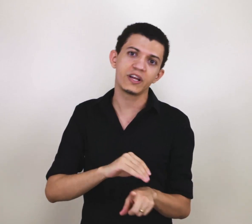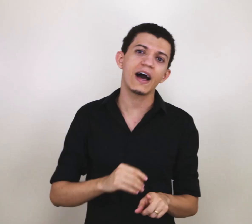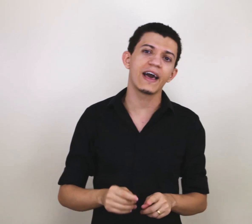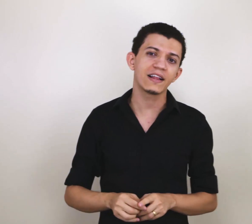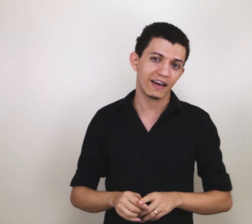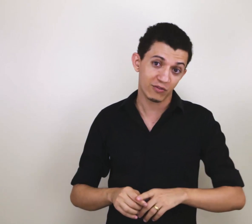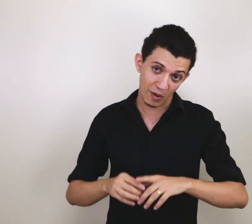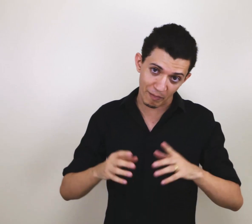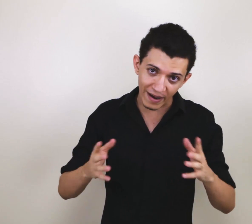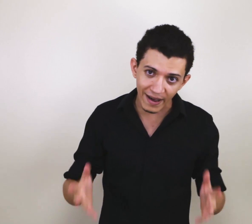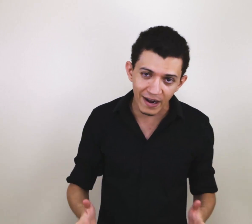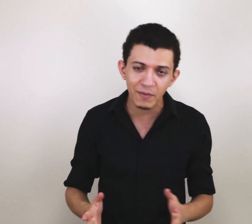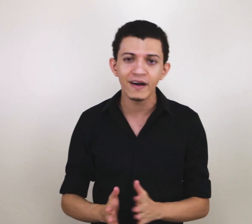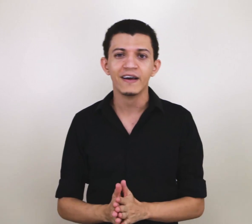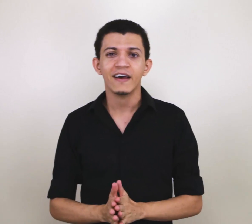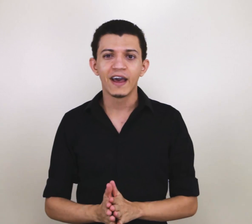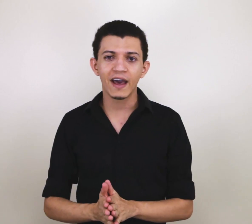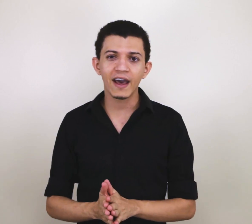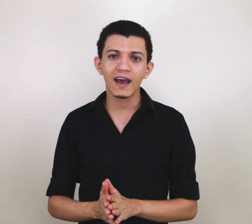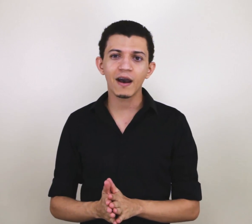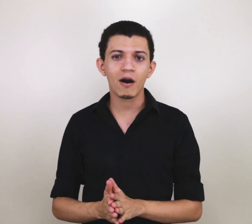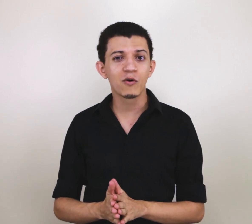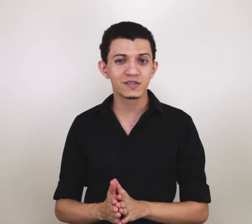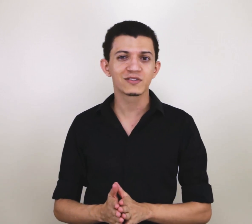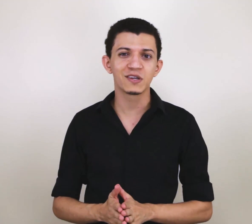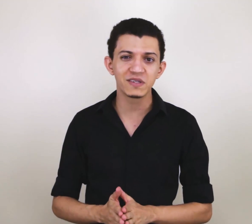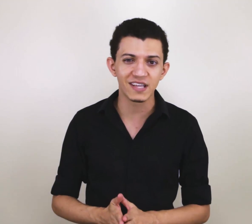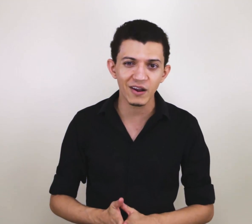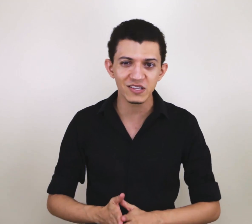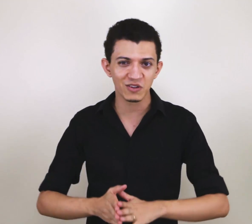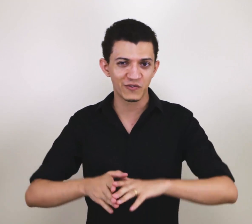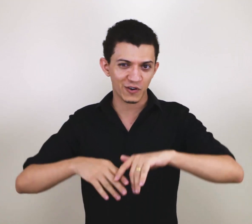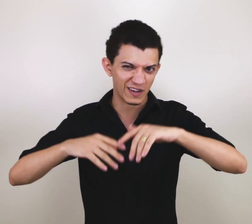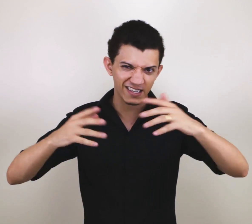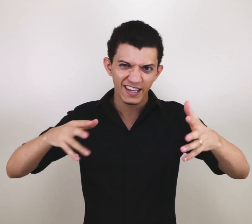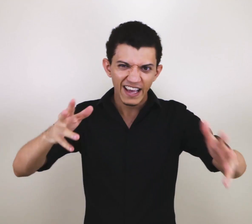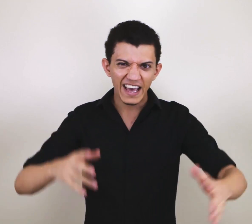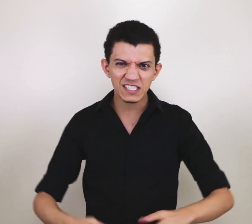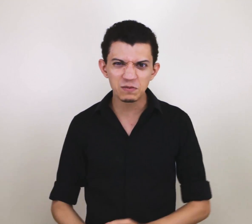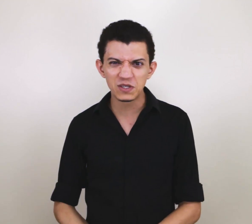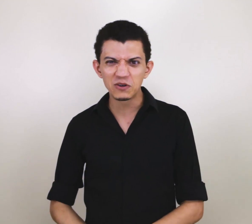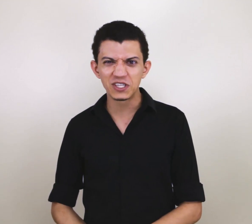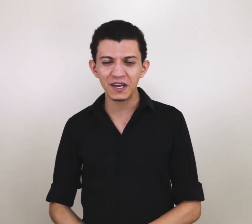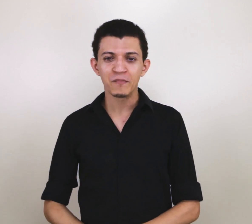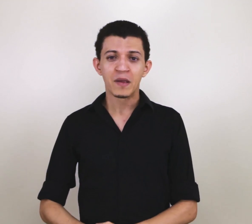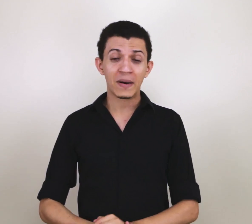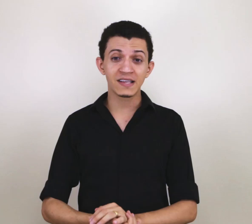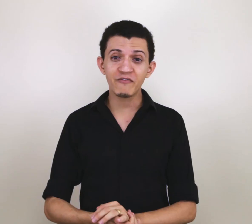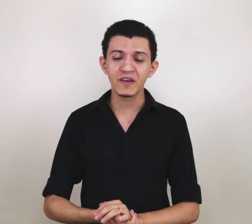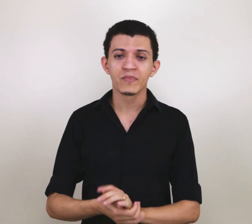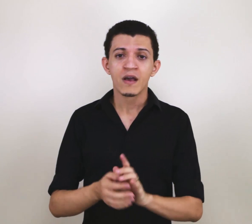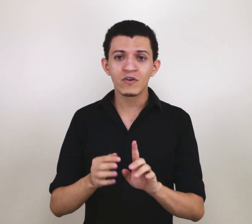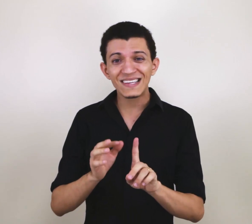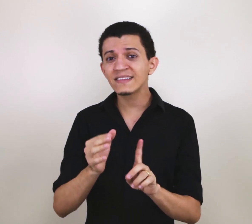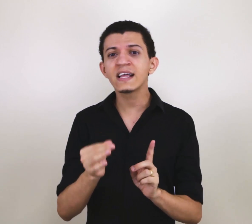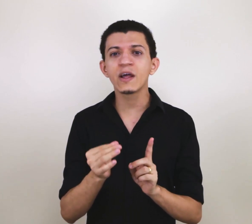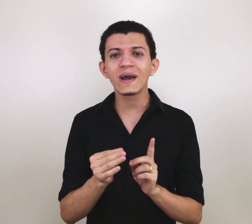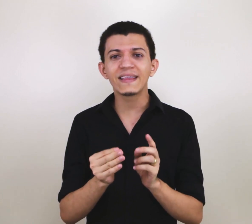tirar ela, deve doer pra caramba. Algumas pessoas já me disseram isso quando foram fazer esse tipo de cirurgia. Mas enfim, você entendeu a ideia